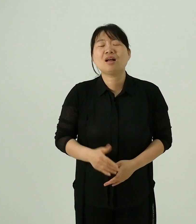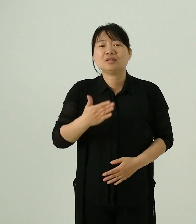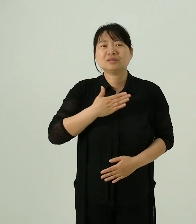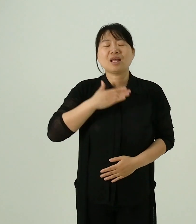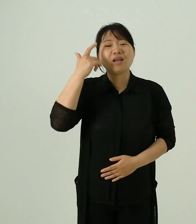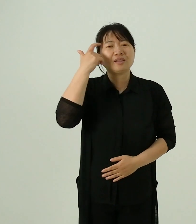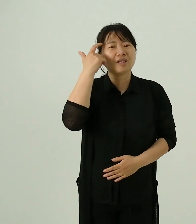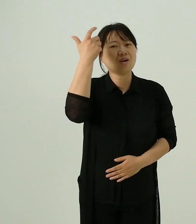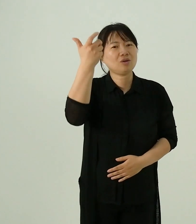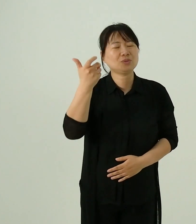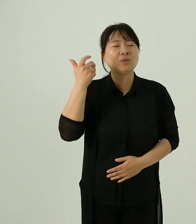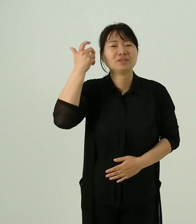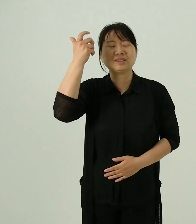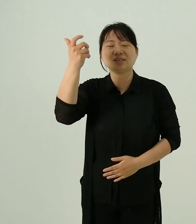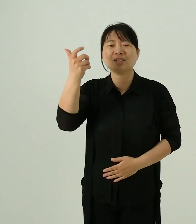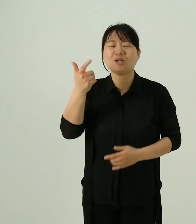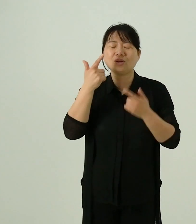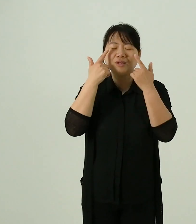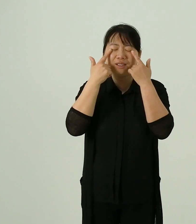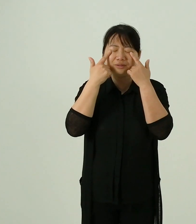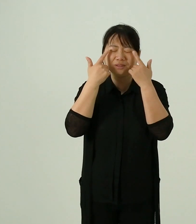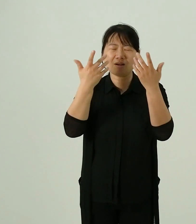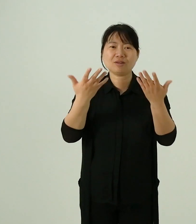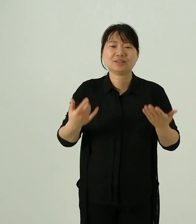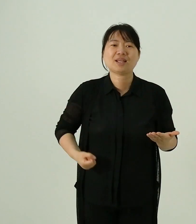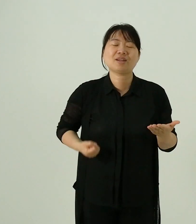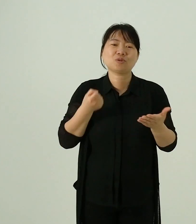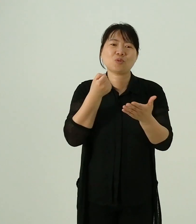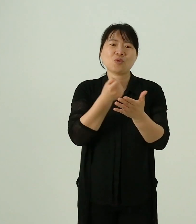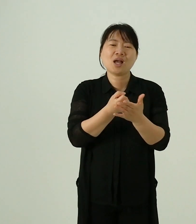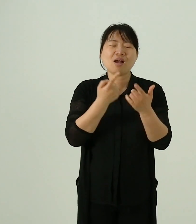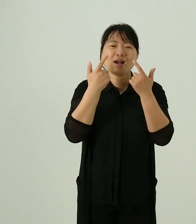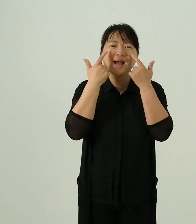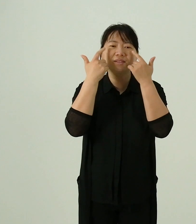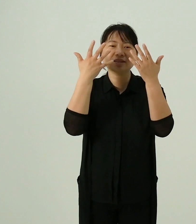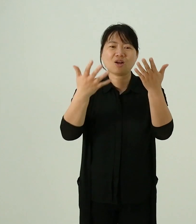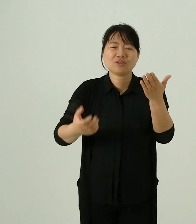바라봅니다. 내 영혼이 확정되고